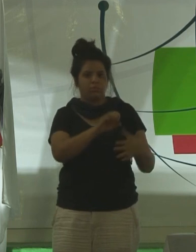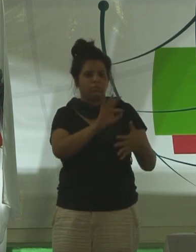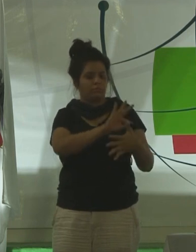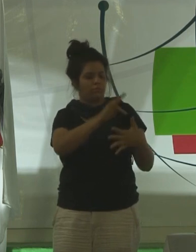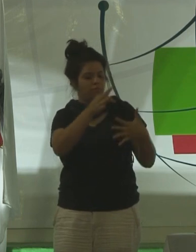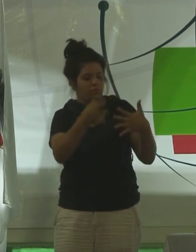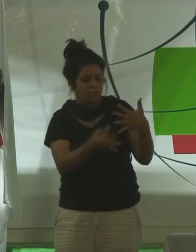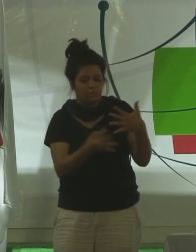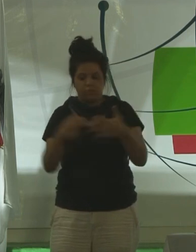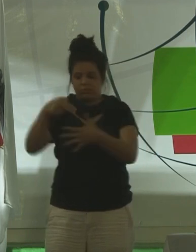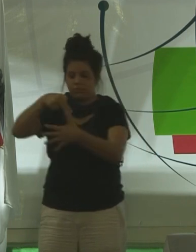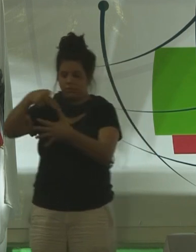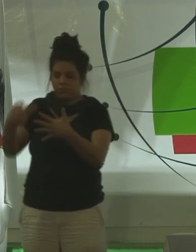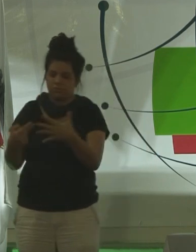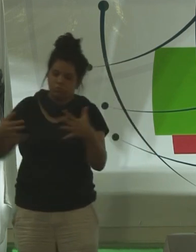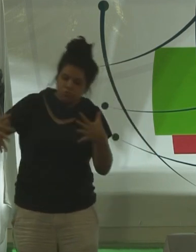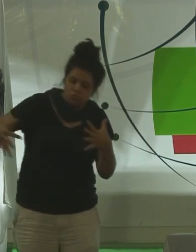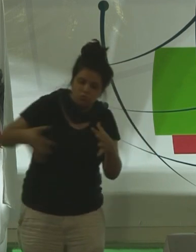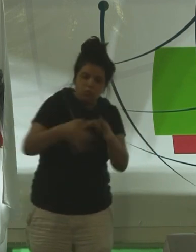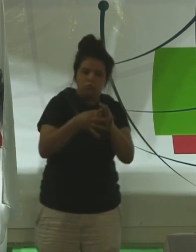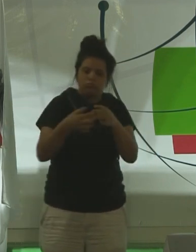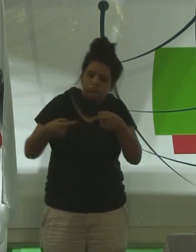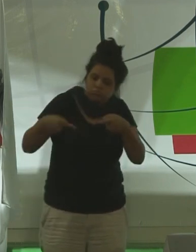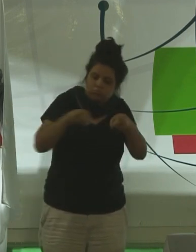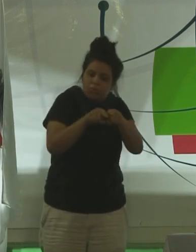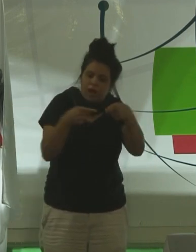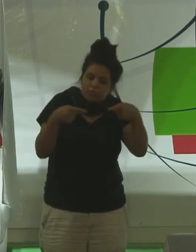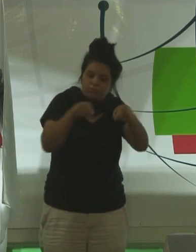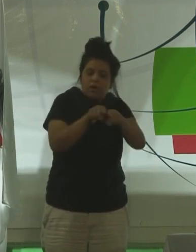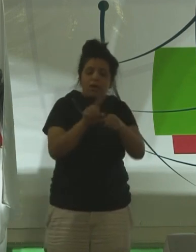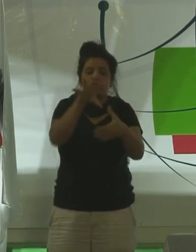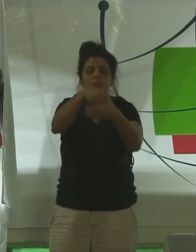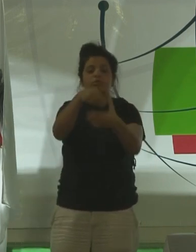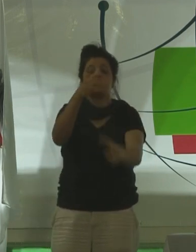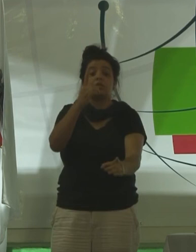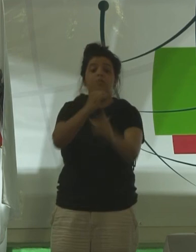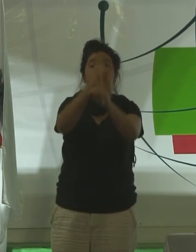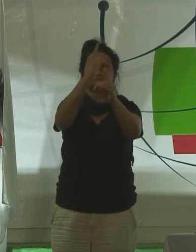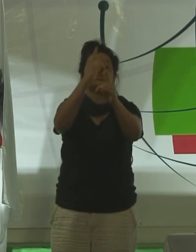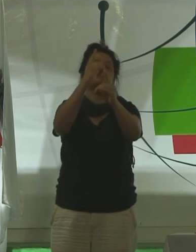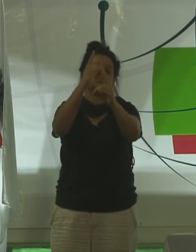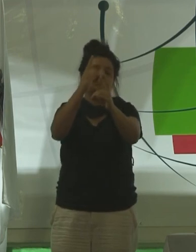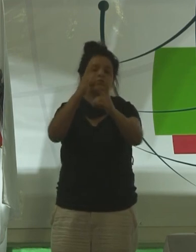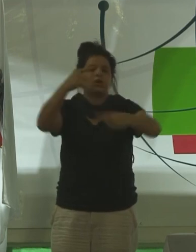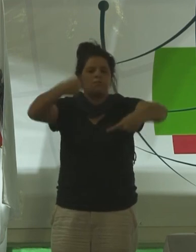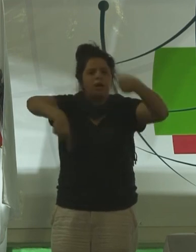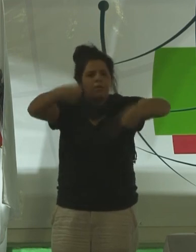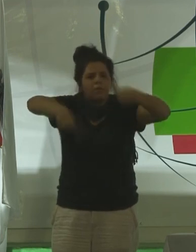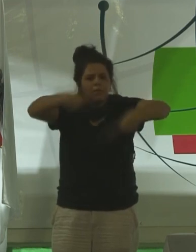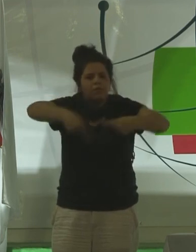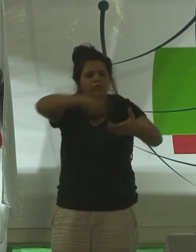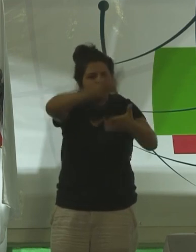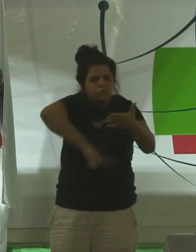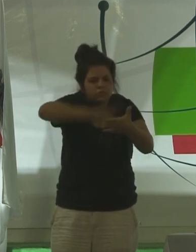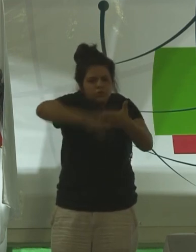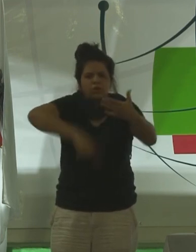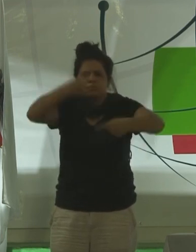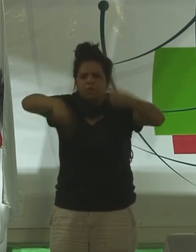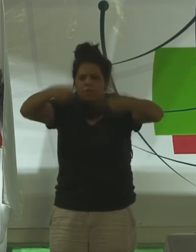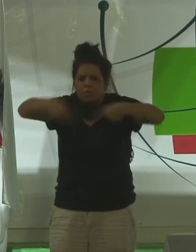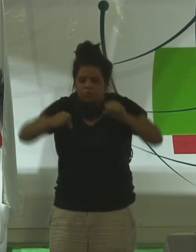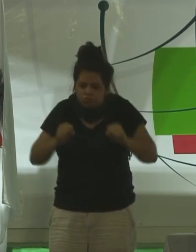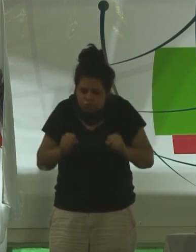fórum, a gente tem se encontrado e tem discutido os documentos que a gente pode produzir para fortalecer esse trabalho de